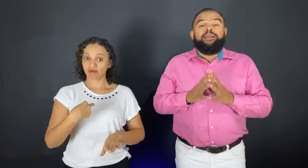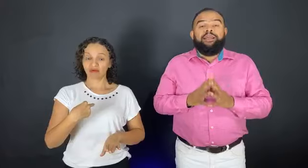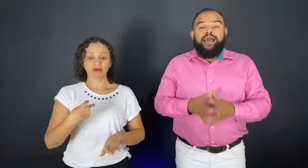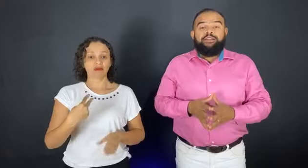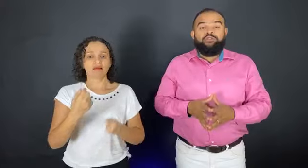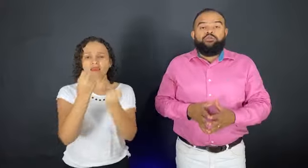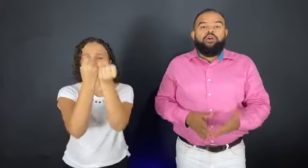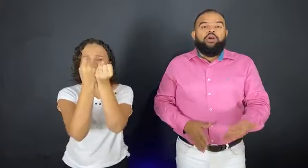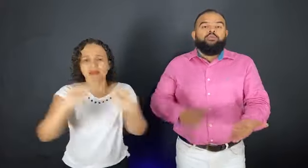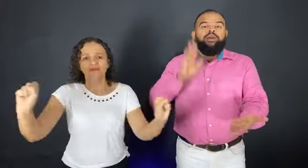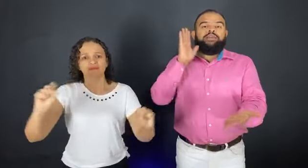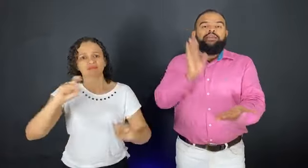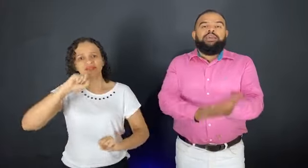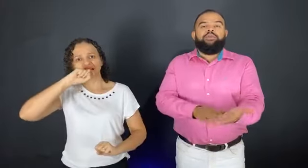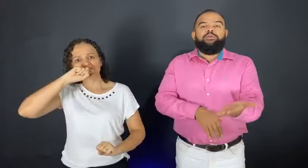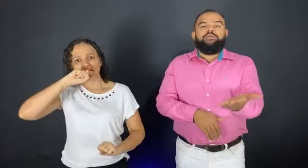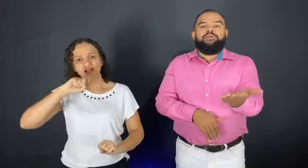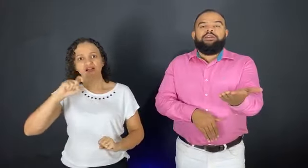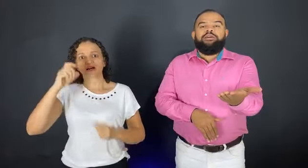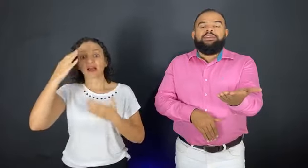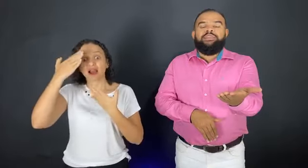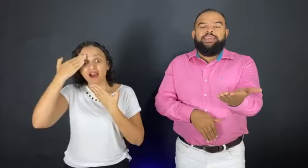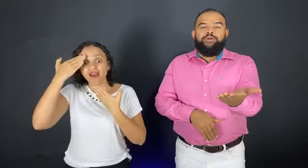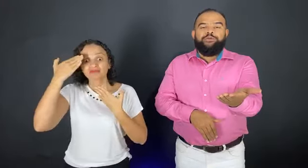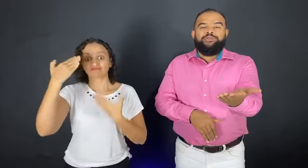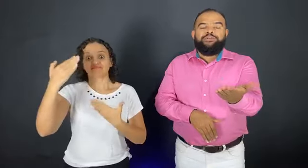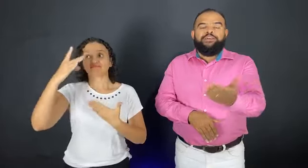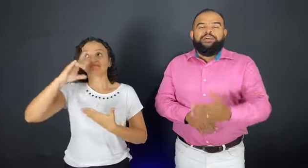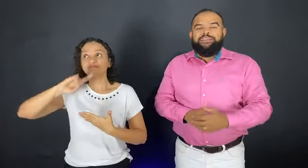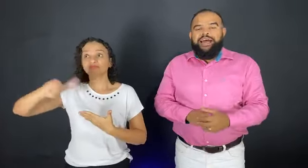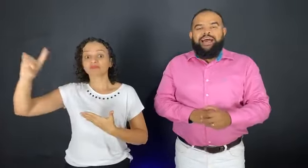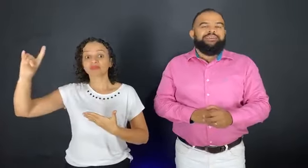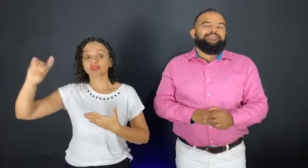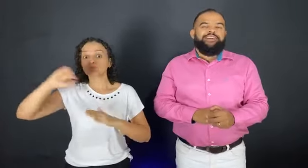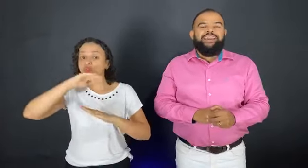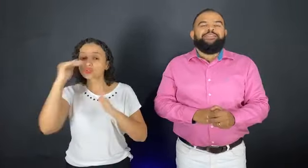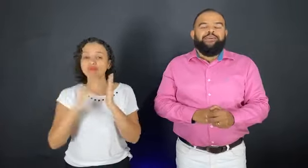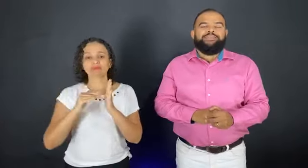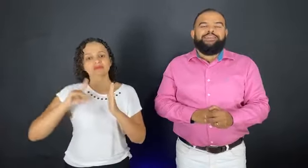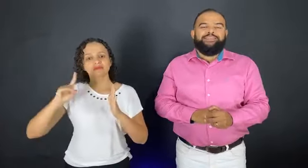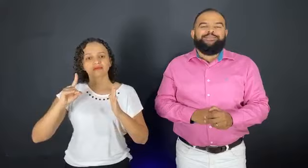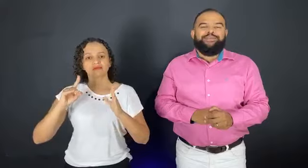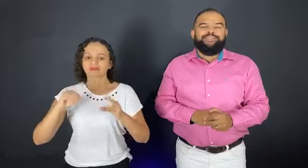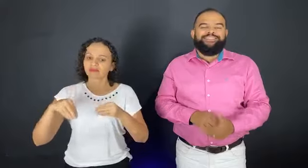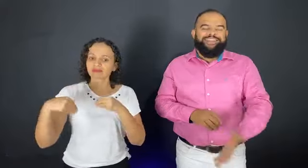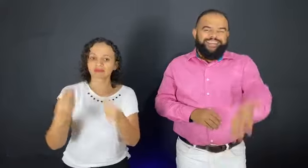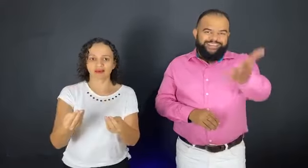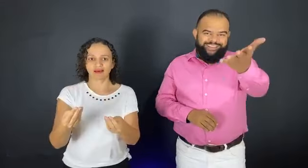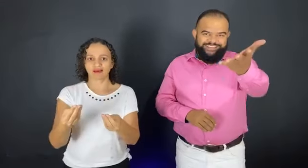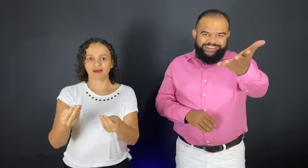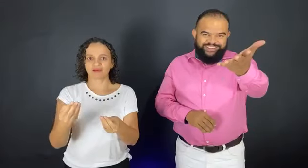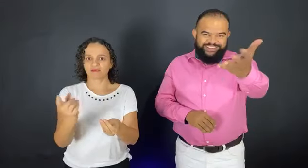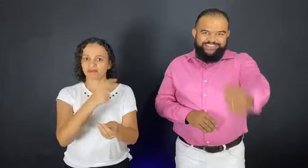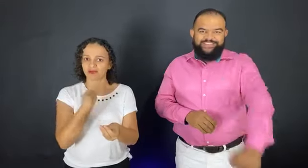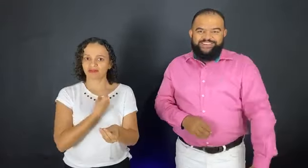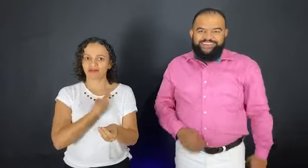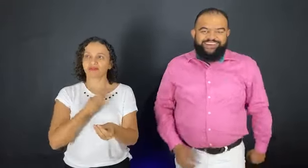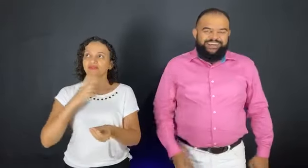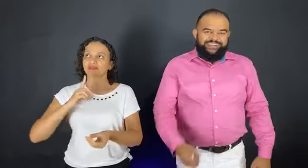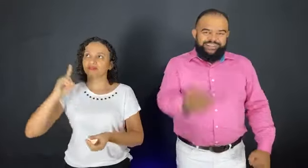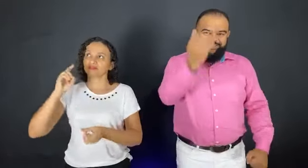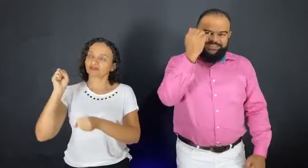coração grato por aquilo que Deus dá em nossas mãos. Deus te